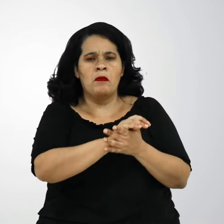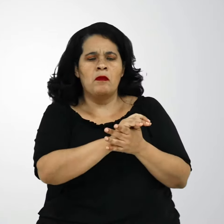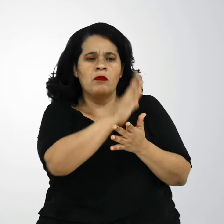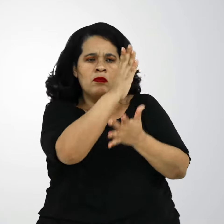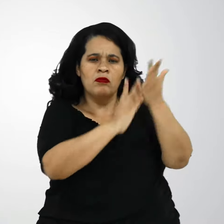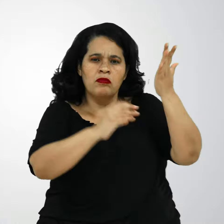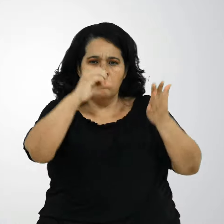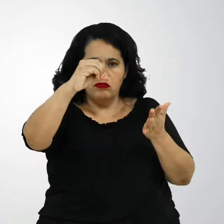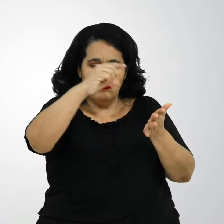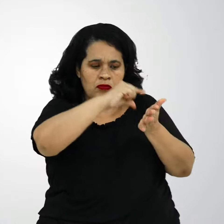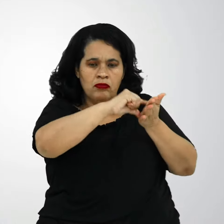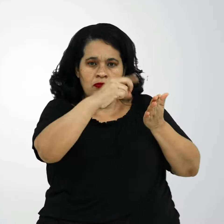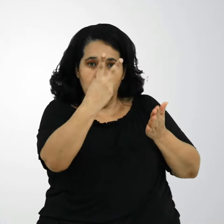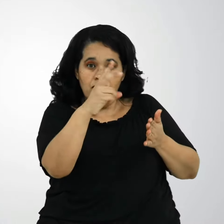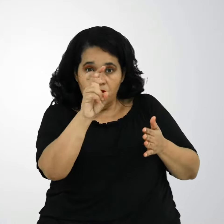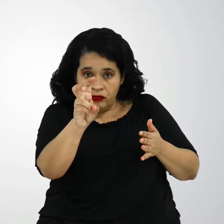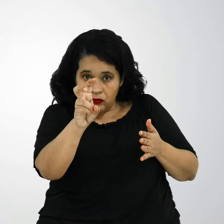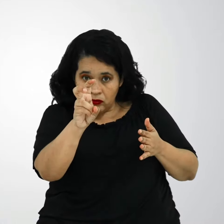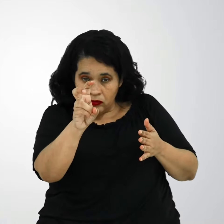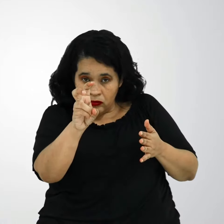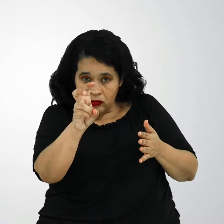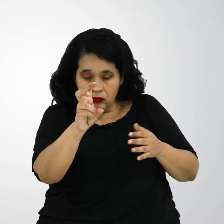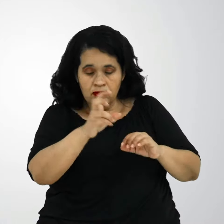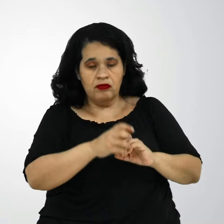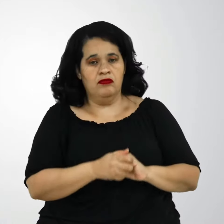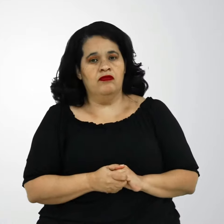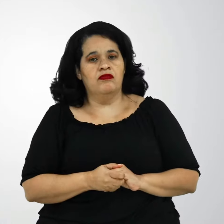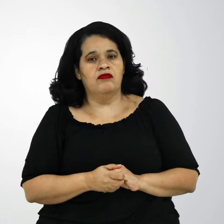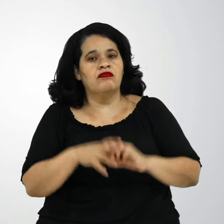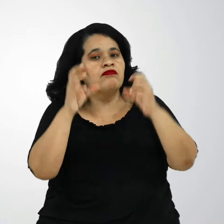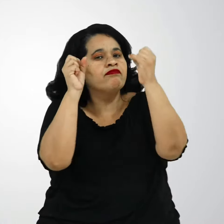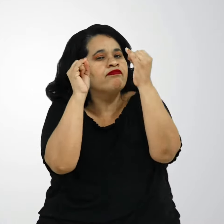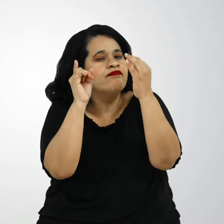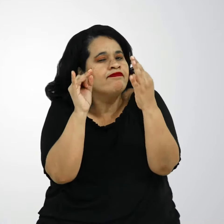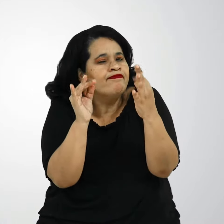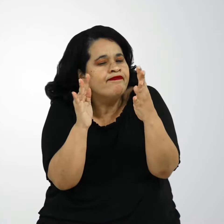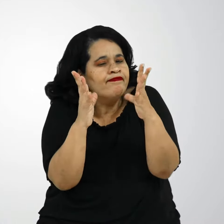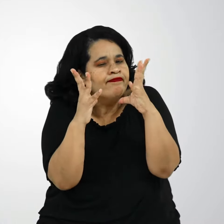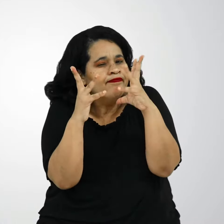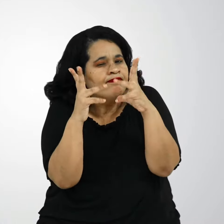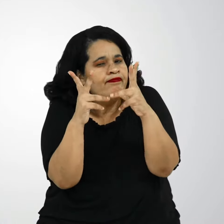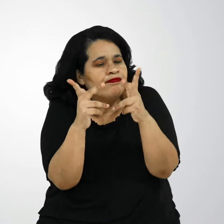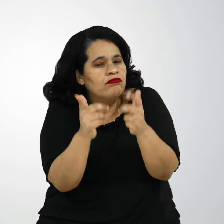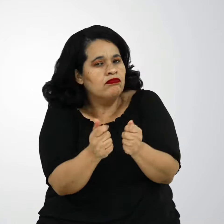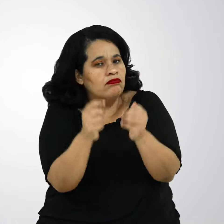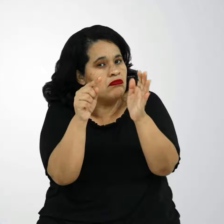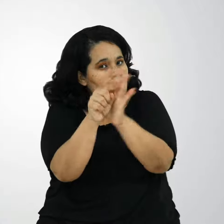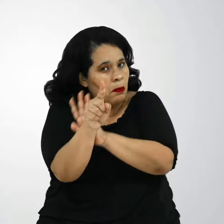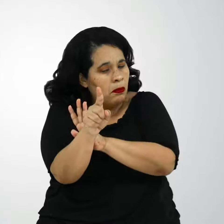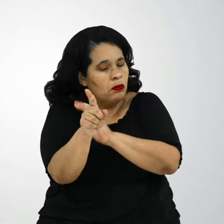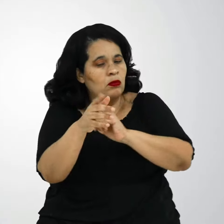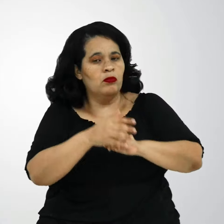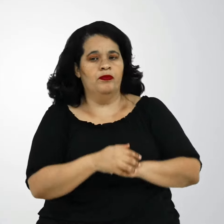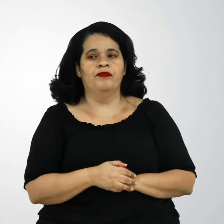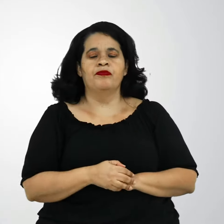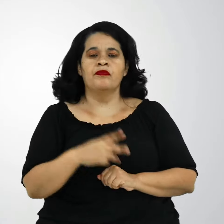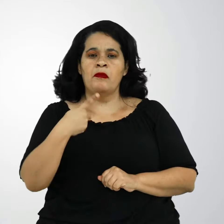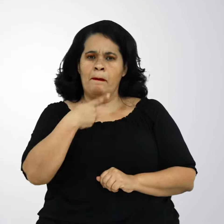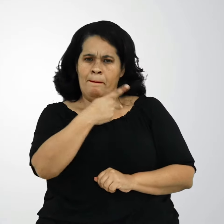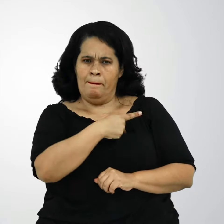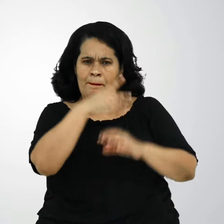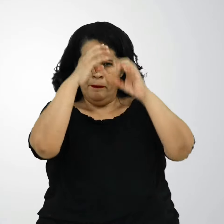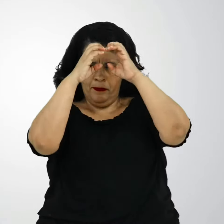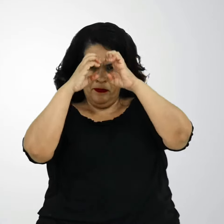desse texto, que faz a menção disso que foi colocado aqui na pergunta do pastor Leilton, né?